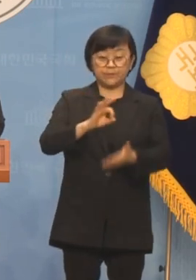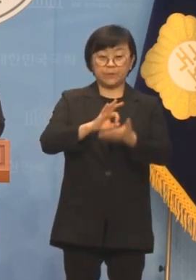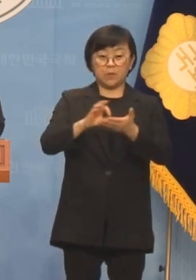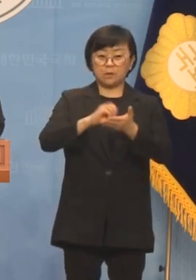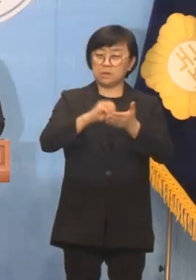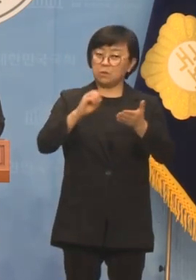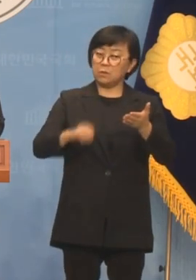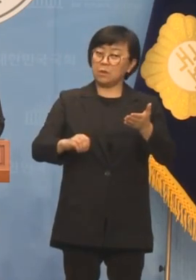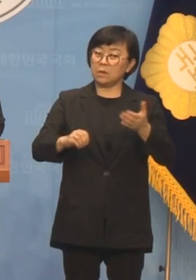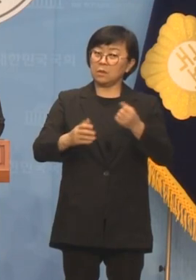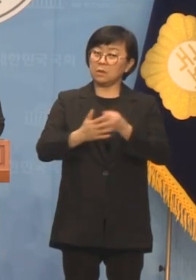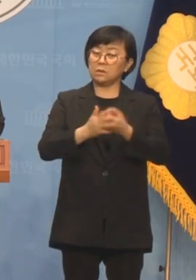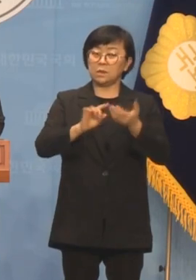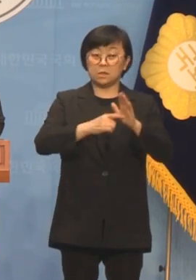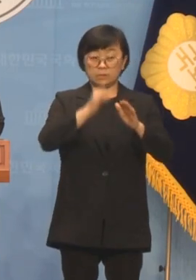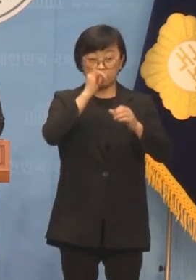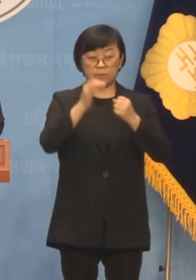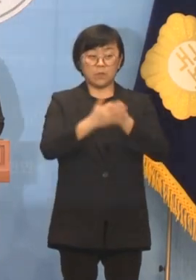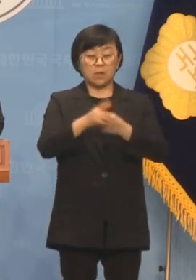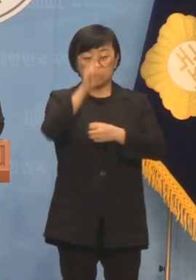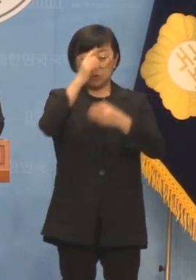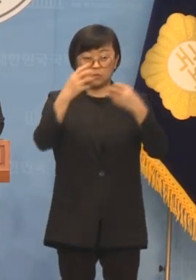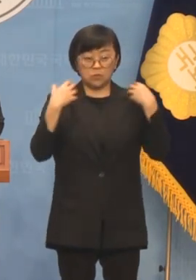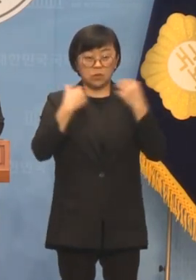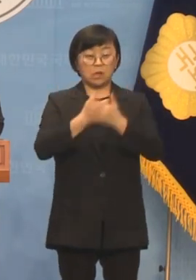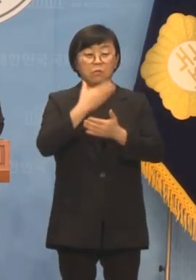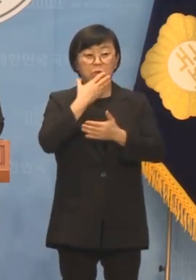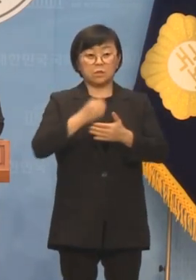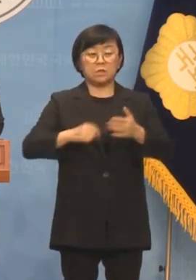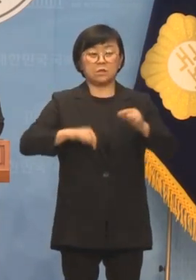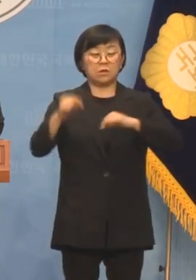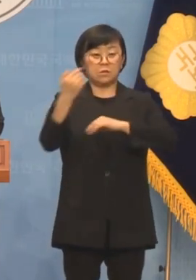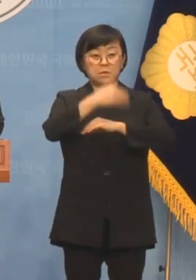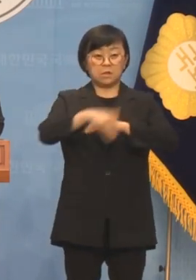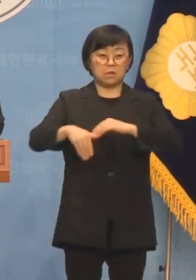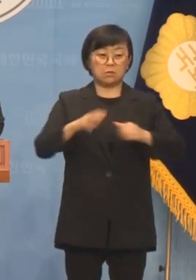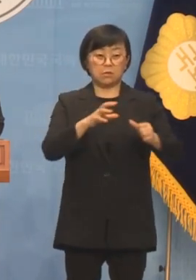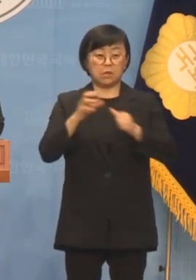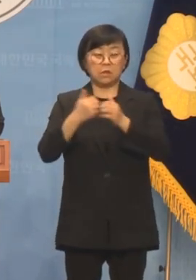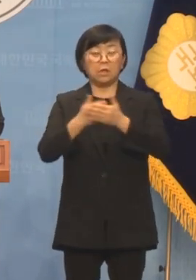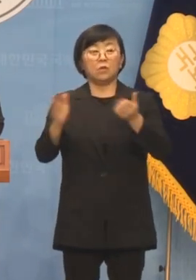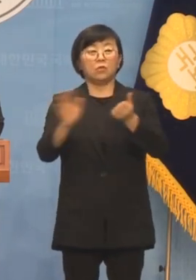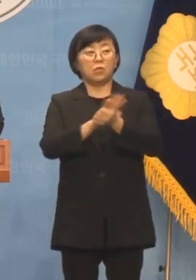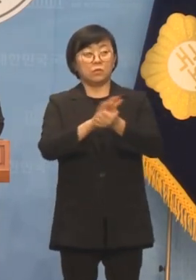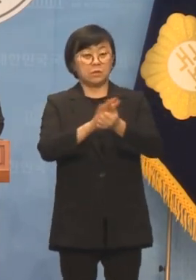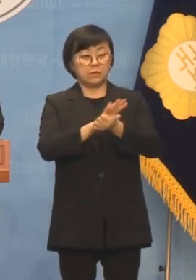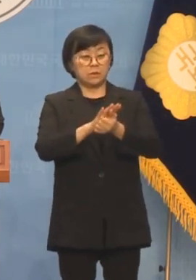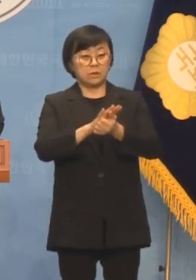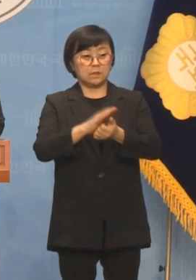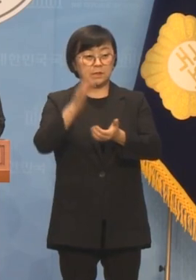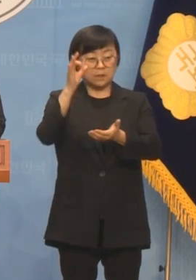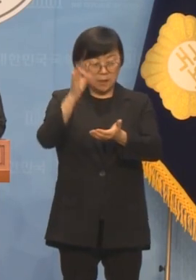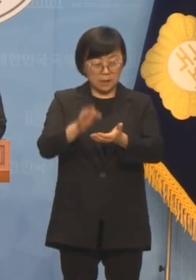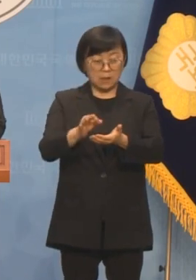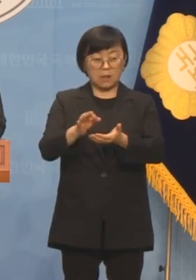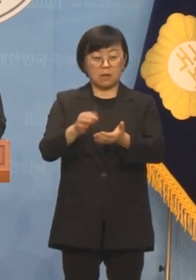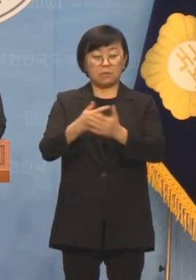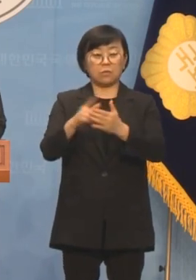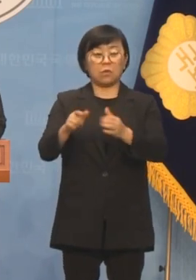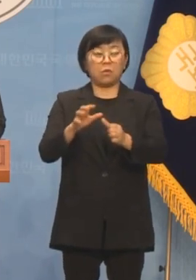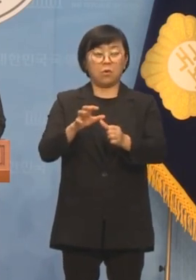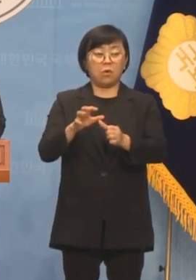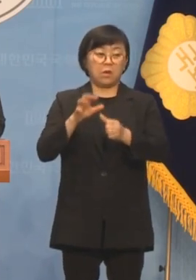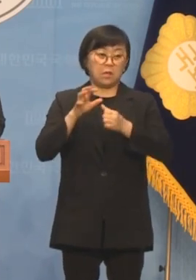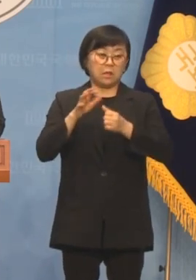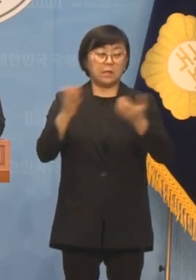제외하는 방안을 제시하며 정부의 복지 정책 일환이었던 돌봄 서비스를 저임금, 저품질,